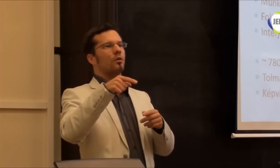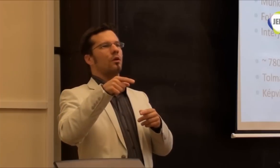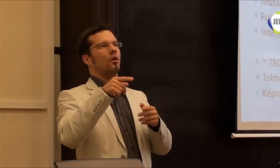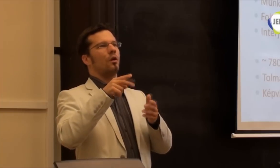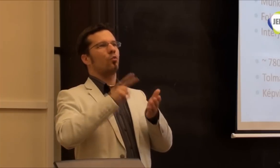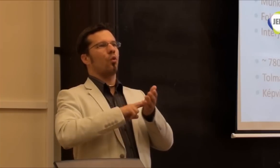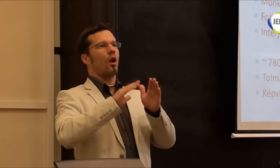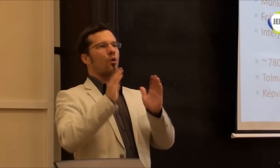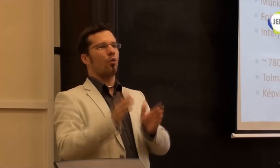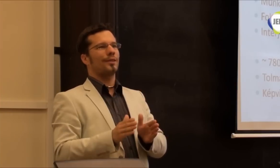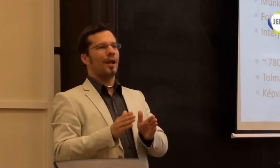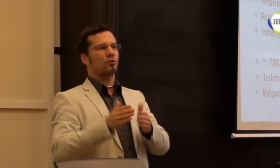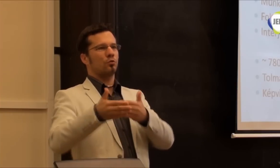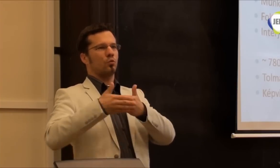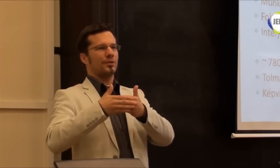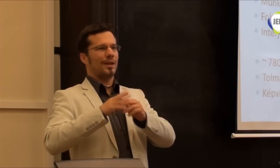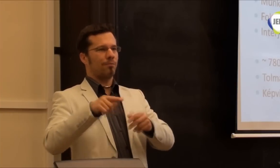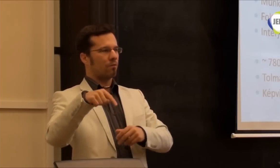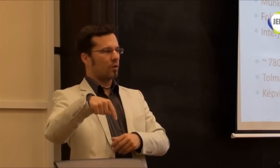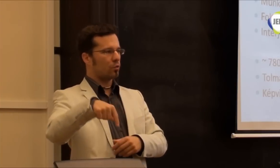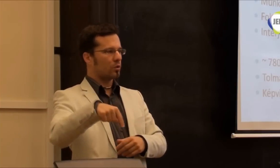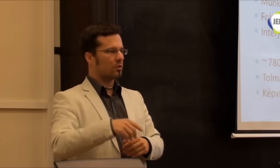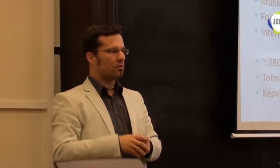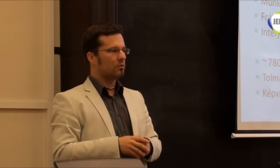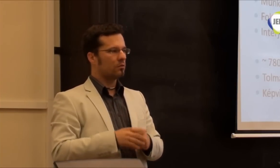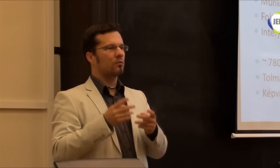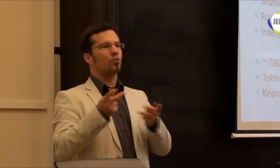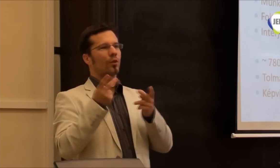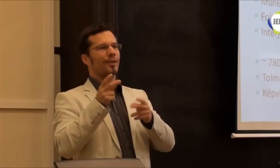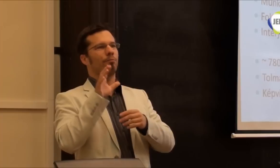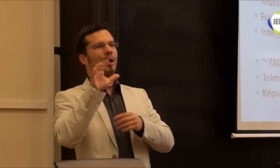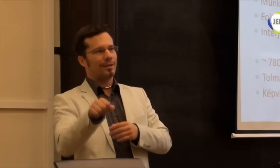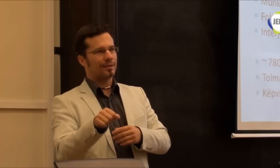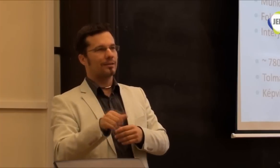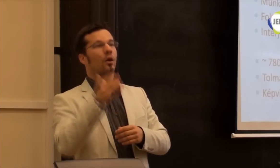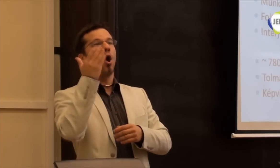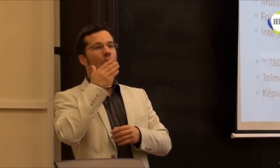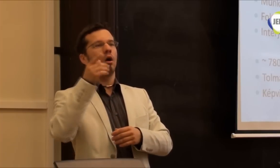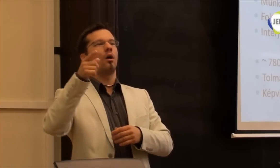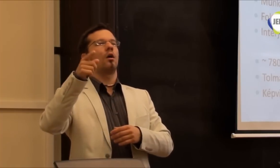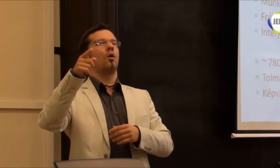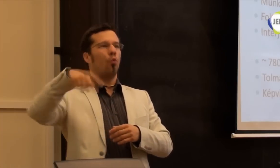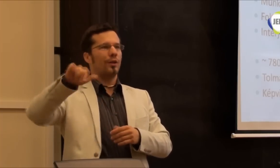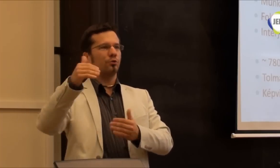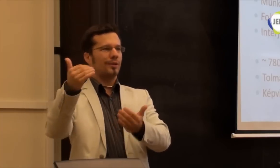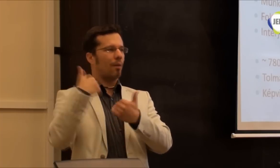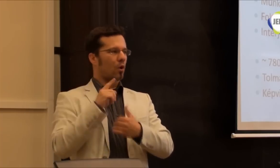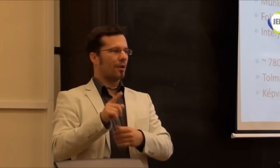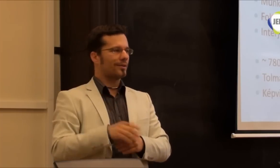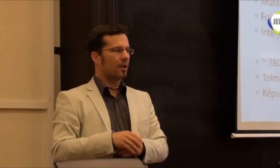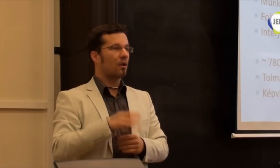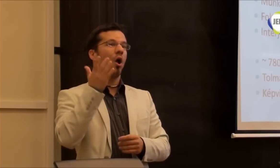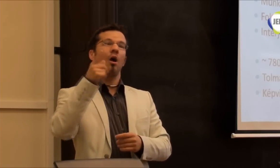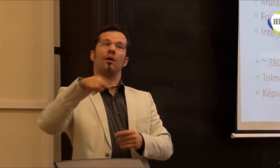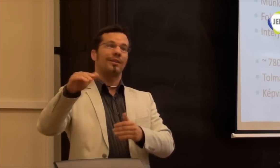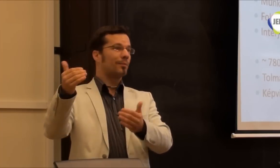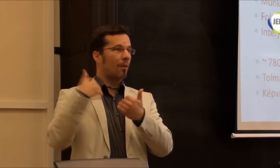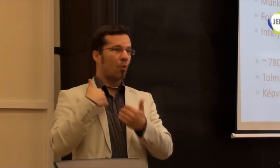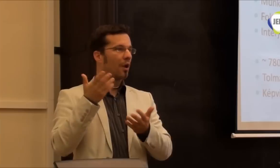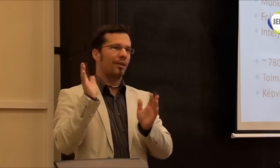De a lényeg az, hogy a jogalkotás közelében vagyok, és könnyebb elérni, hogyha ők is támogatják, hogyha